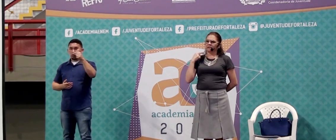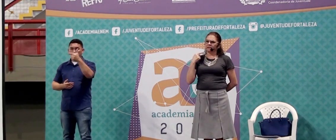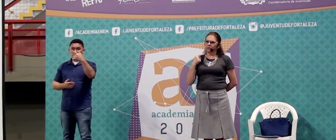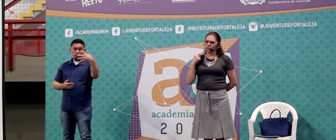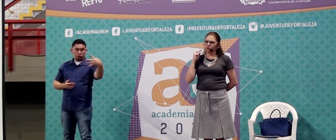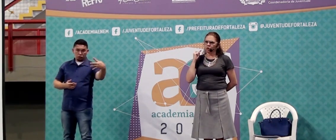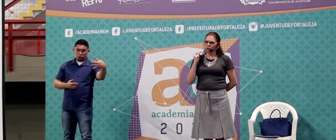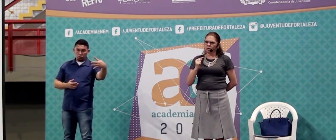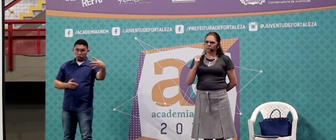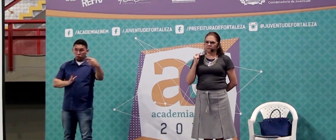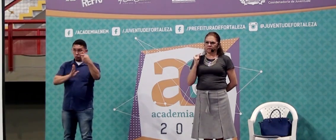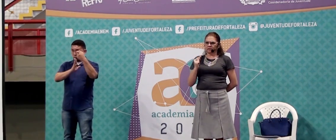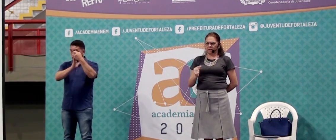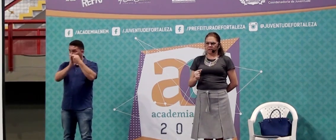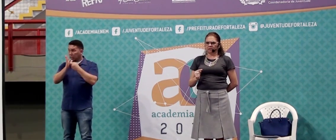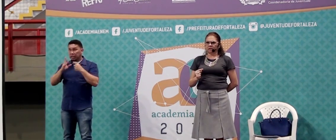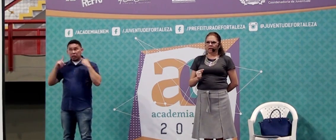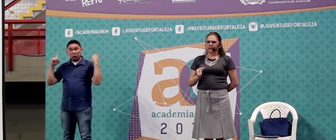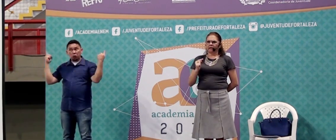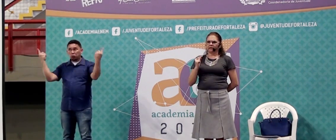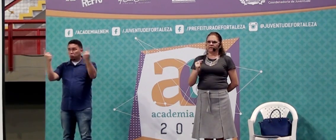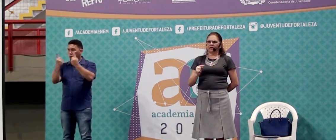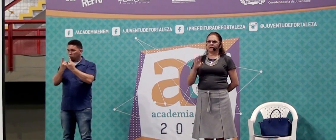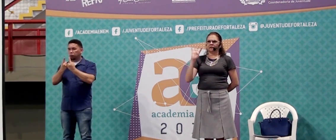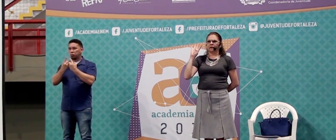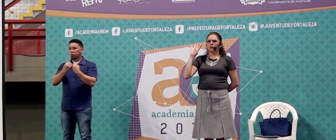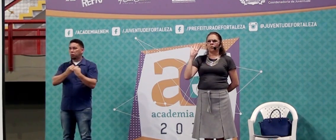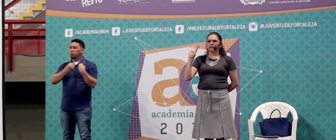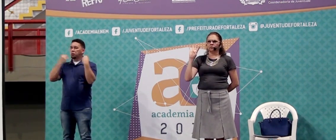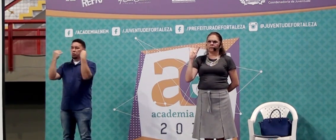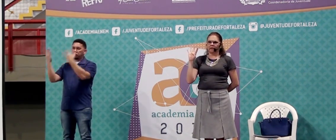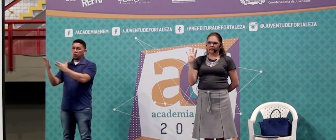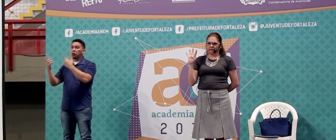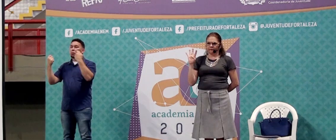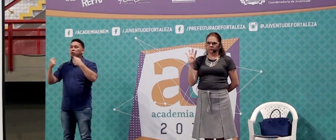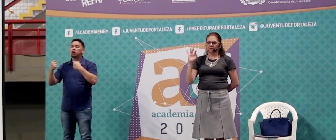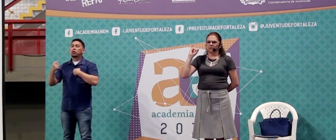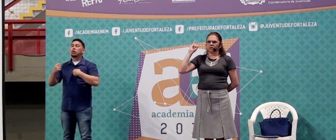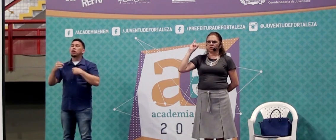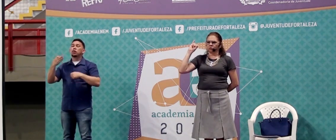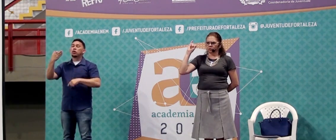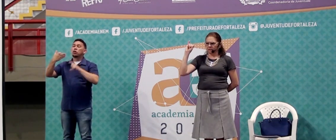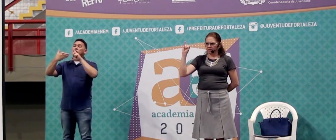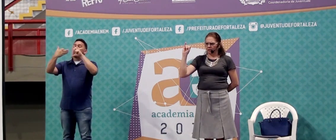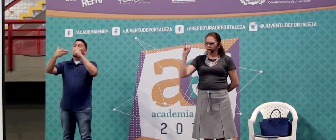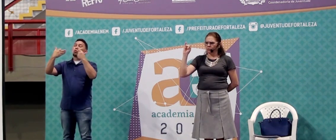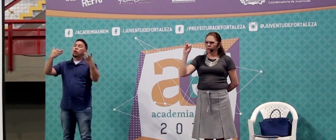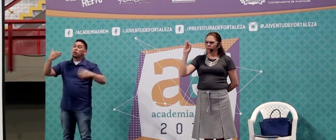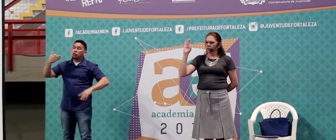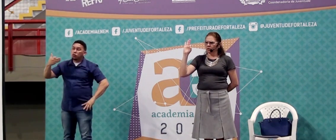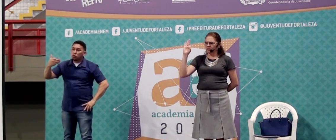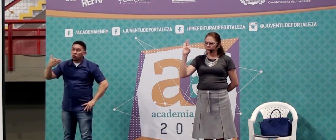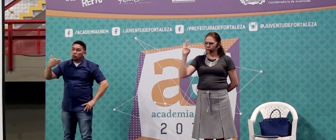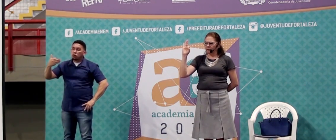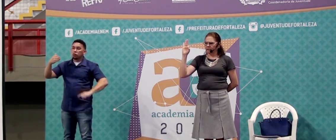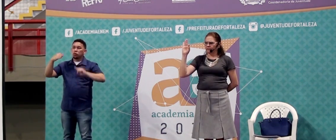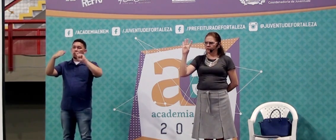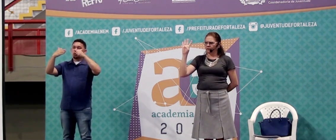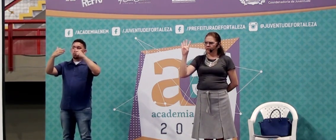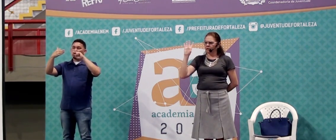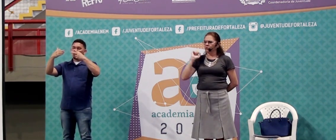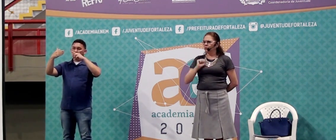a redação de todos vocês, ela deverá ter 4 parágrafos. Introdução, 2